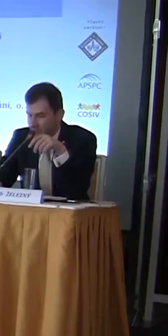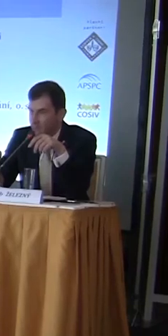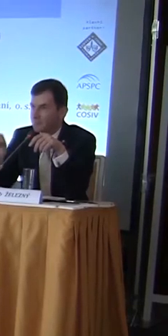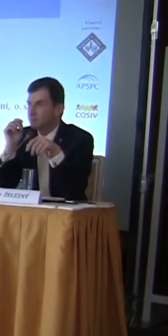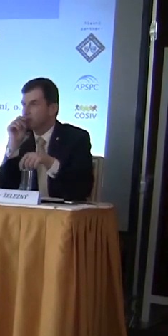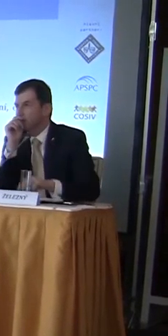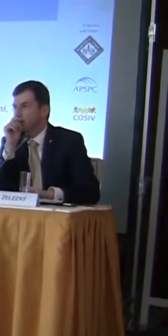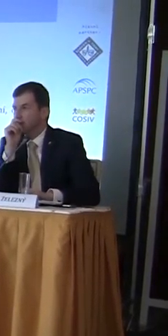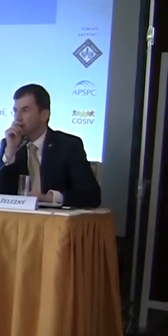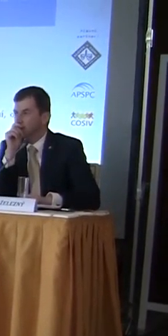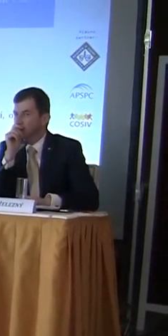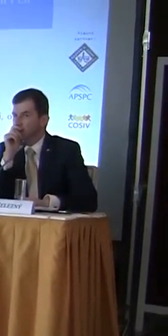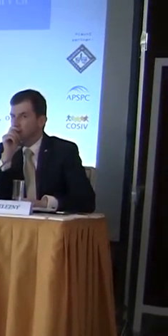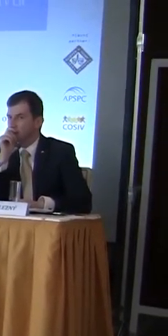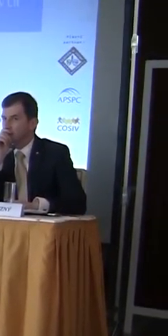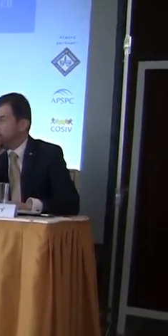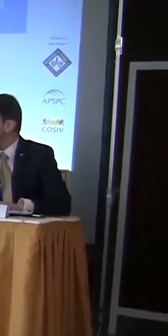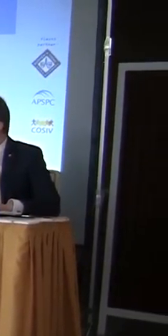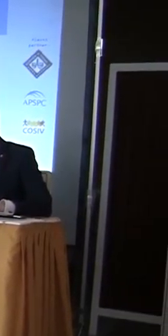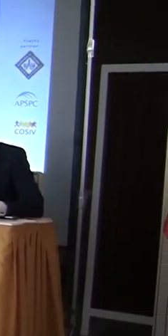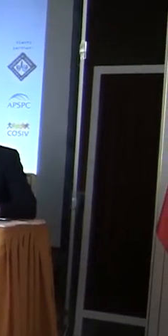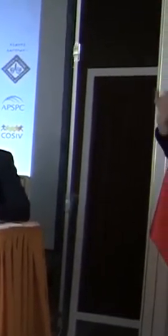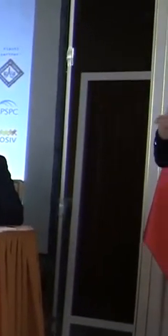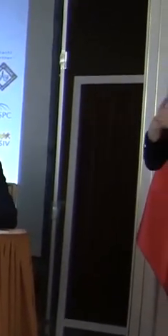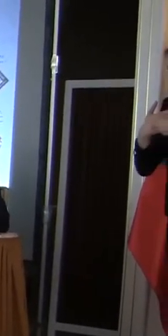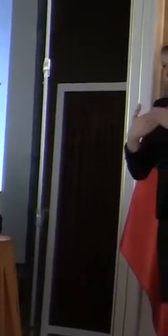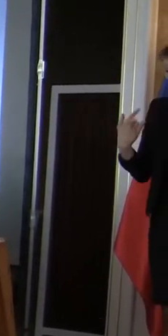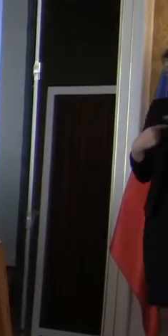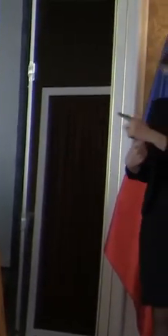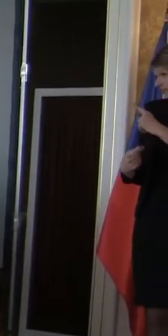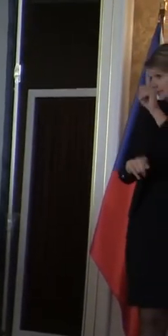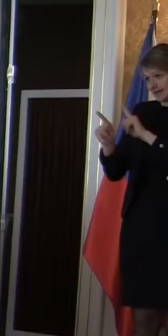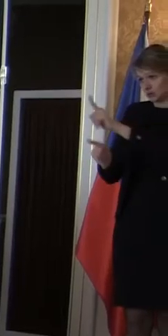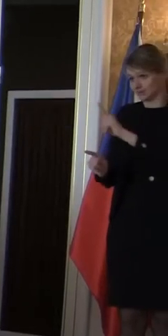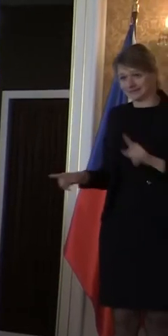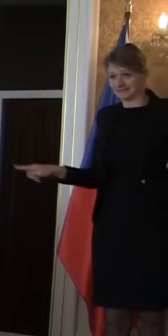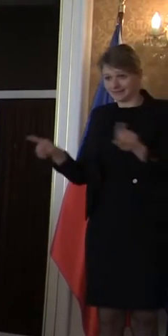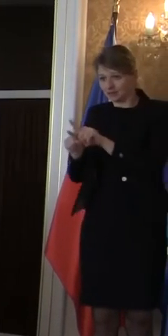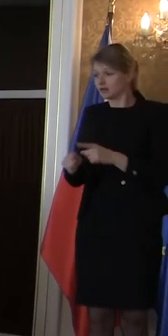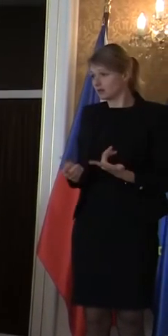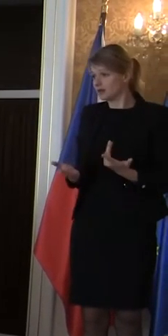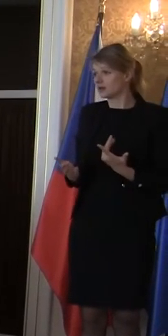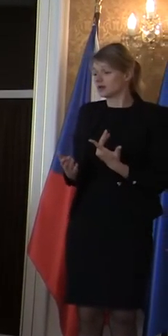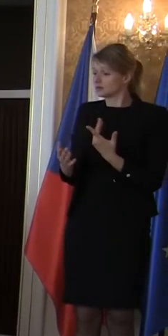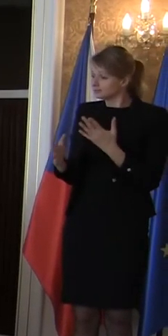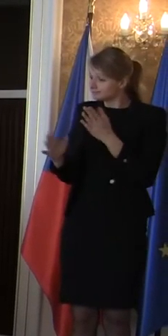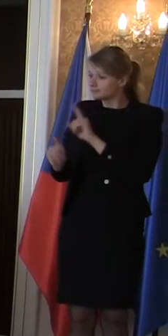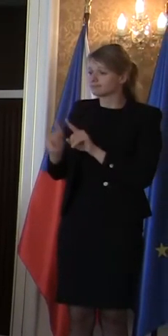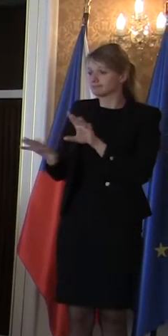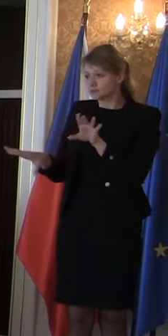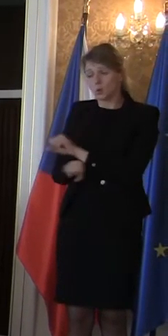Prosím. Děkuji za tuto vaši výzvu, se kterou já se plně ztotožňuju. Jak jsem říkala, jak jste říkala i